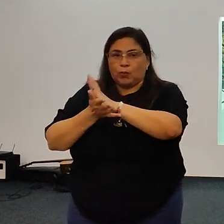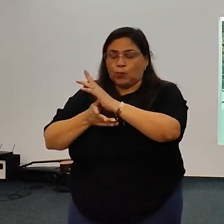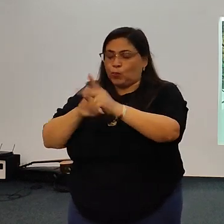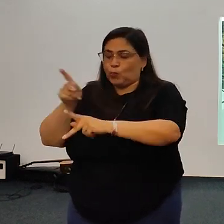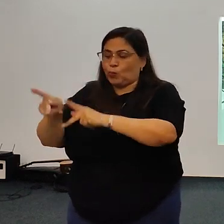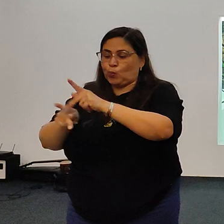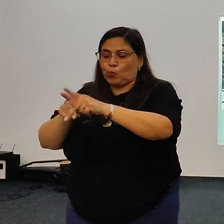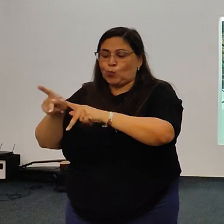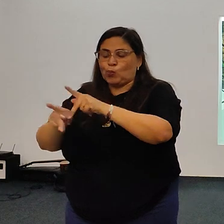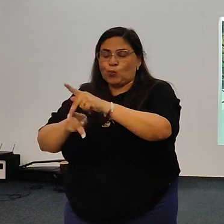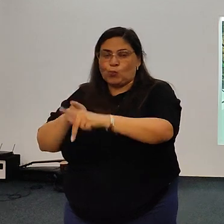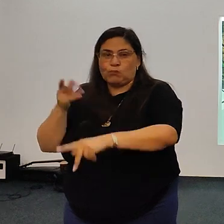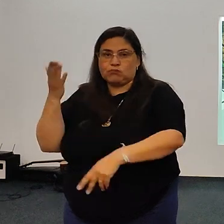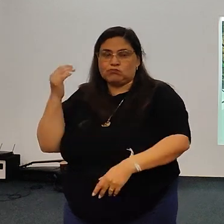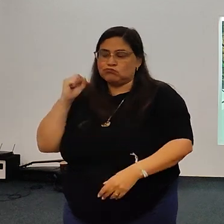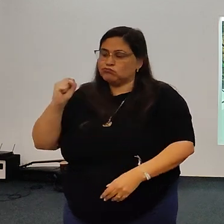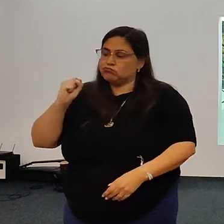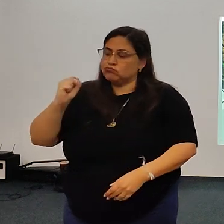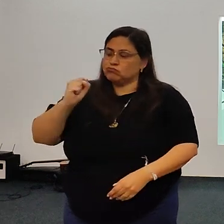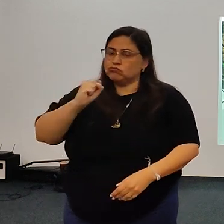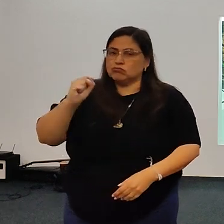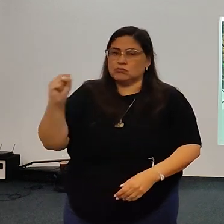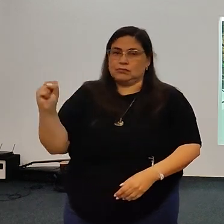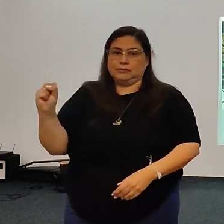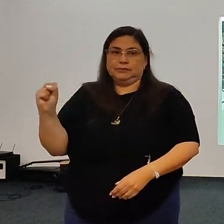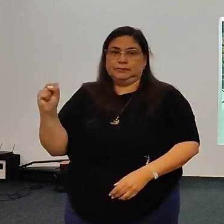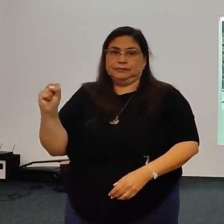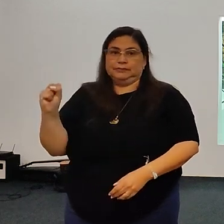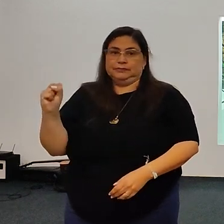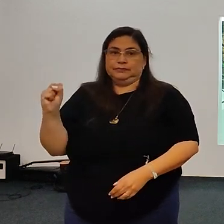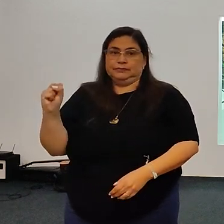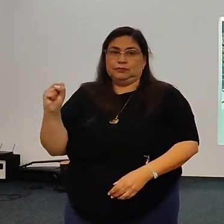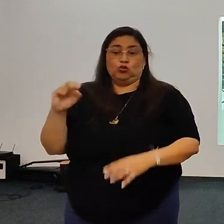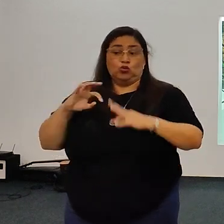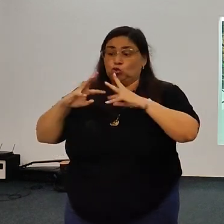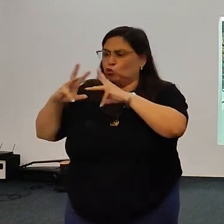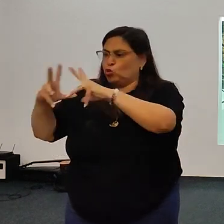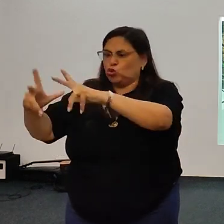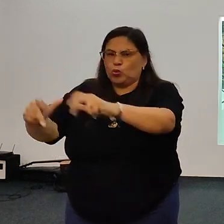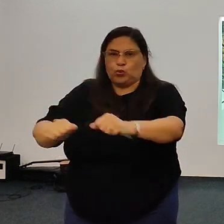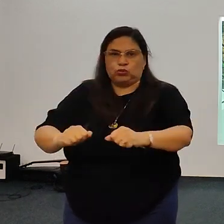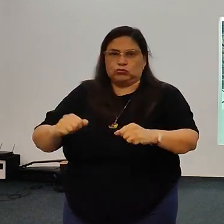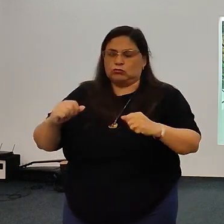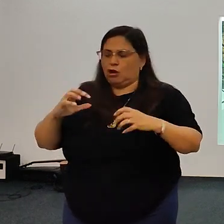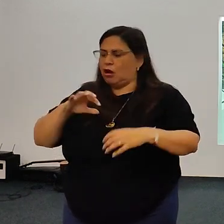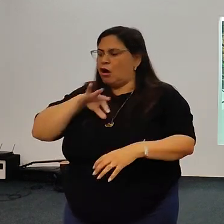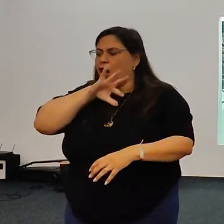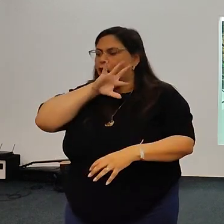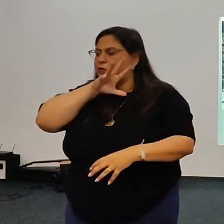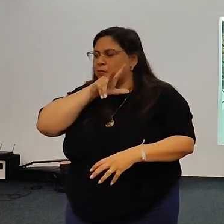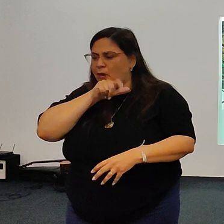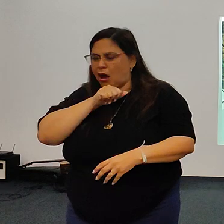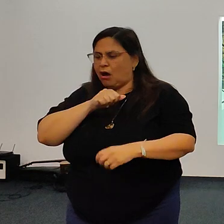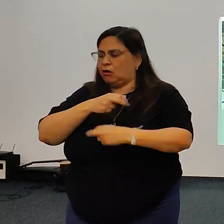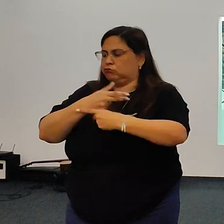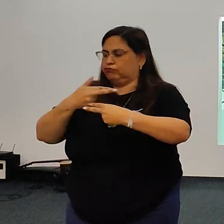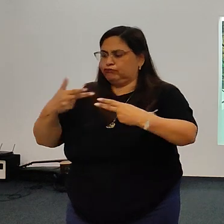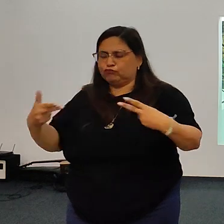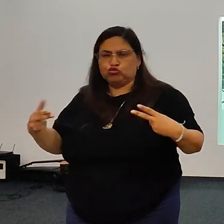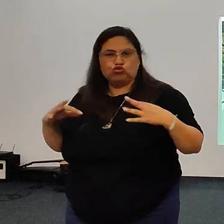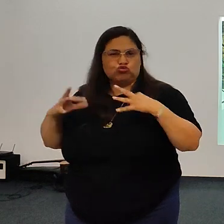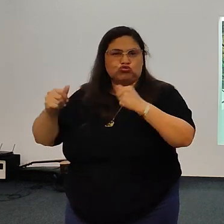terra. Matar boi, gado total, o rei, todos os soldados